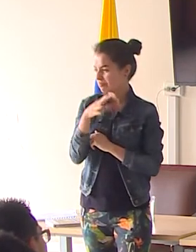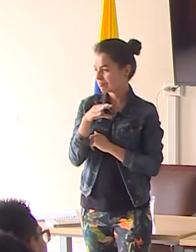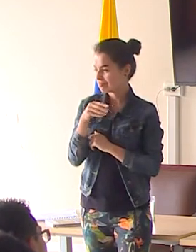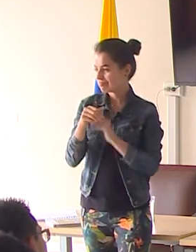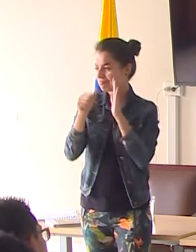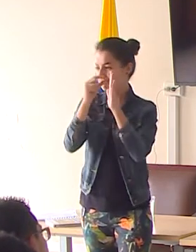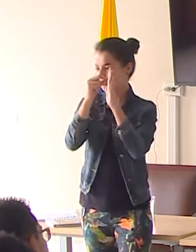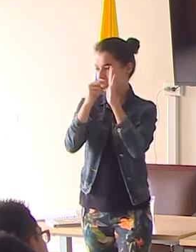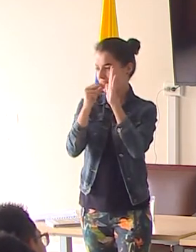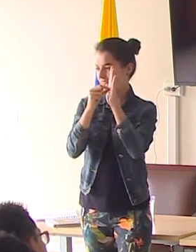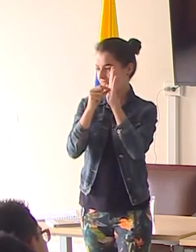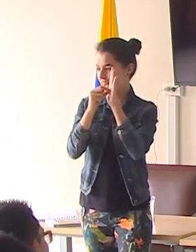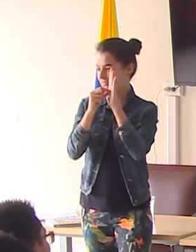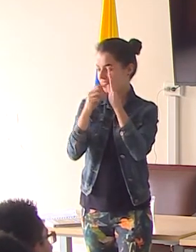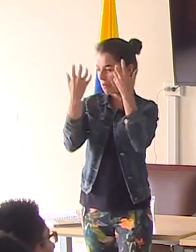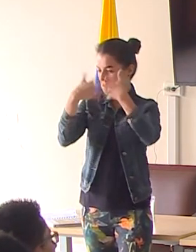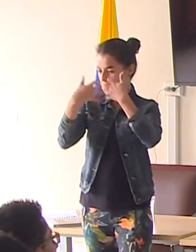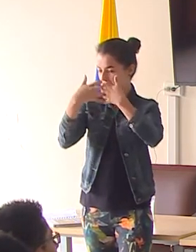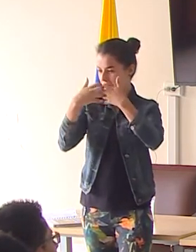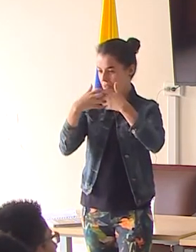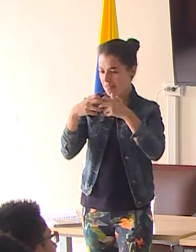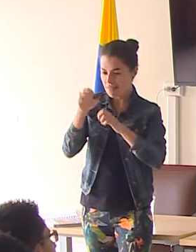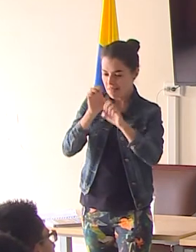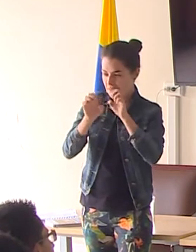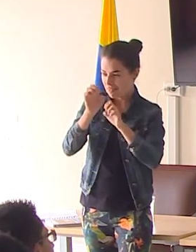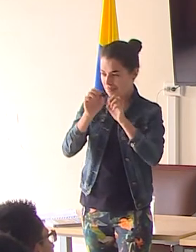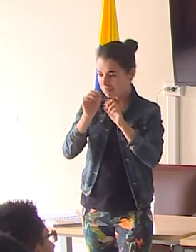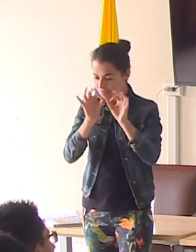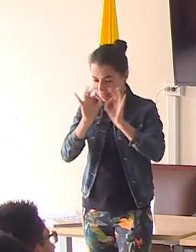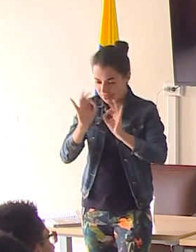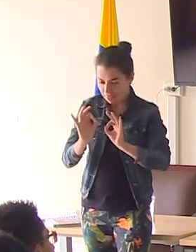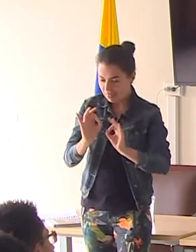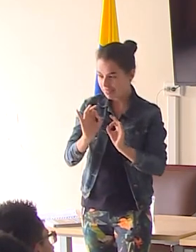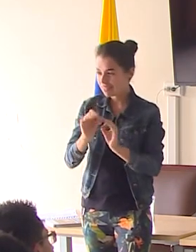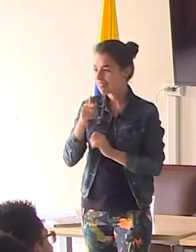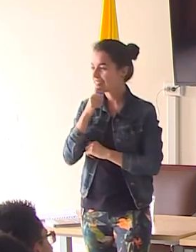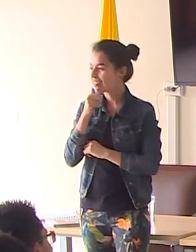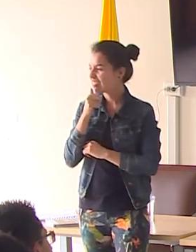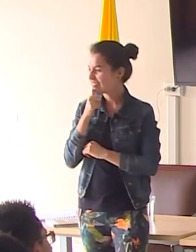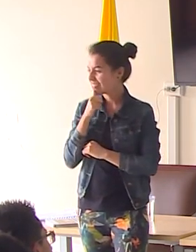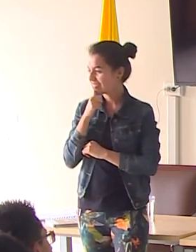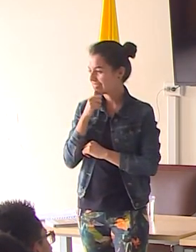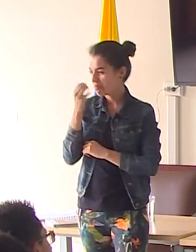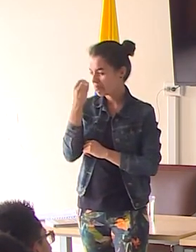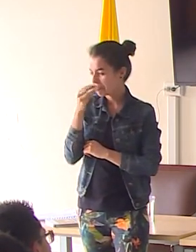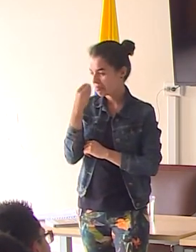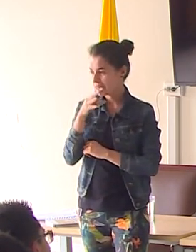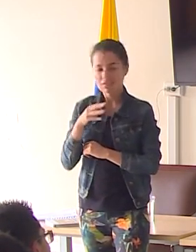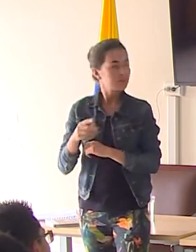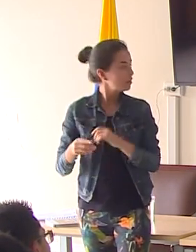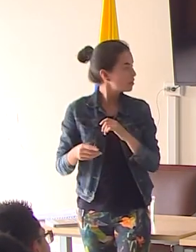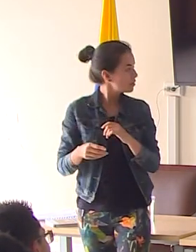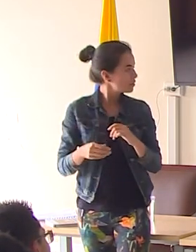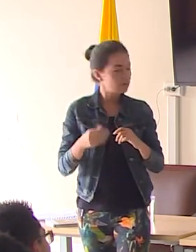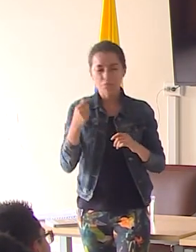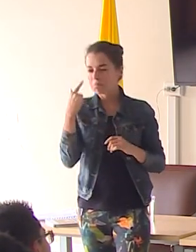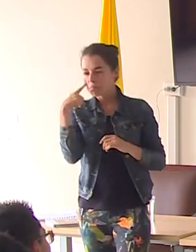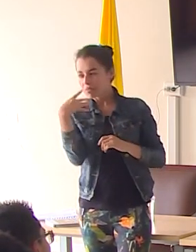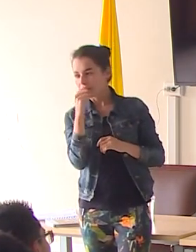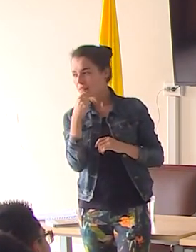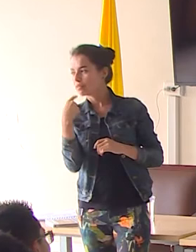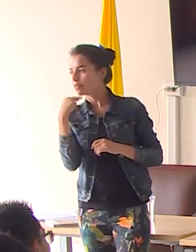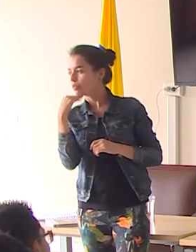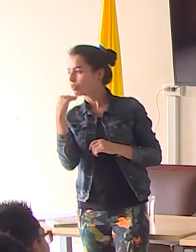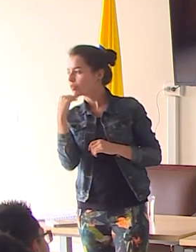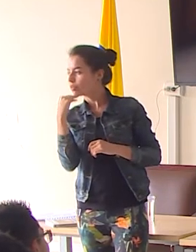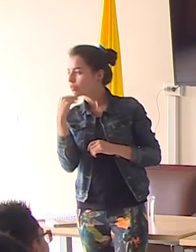estos son detrás de puntos de potabilización y por acá en rojito en circulitos no sé si se note mucho están